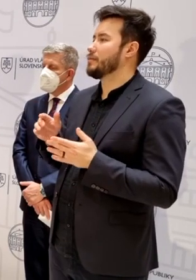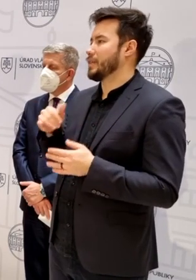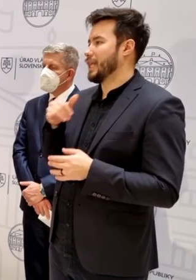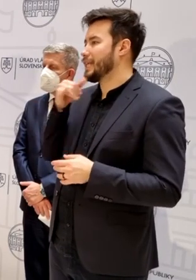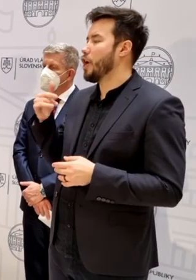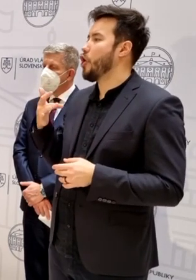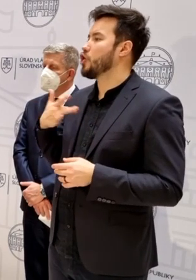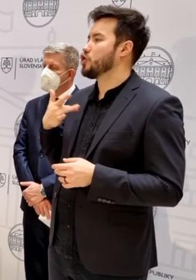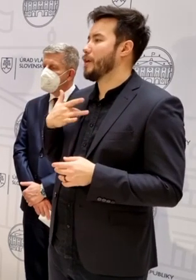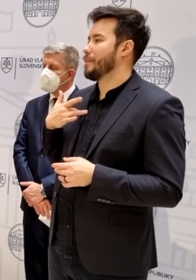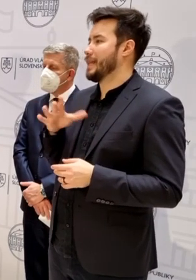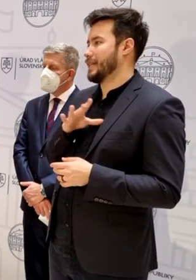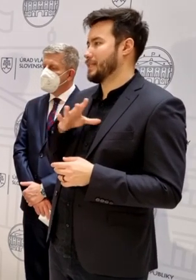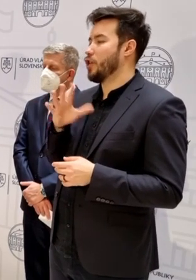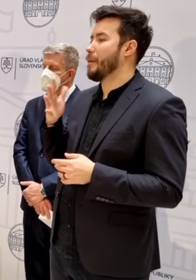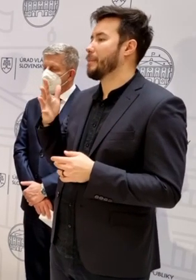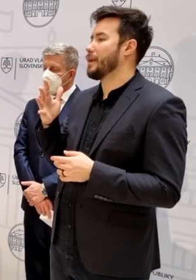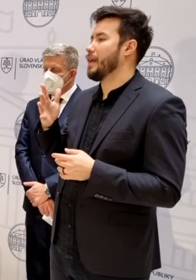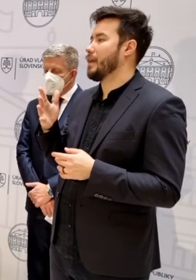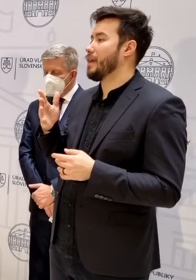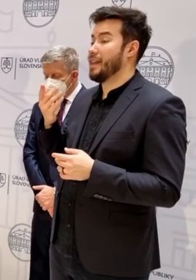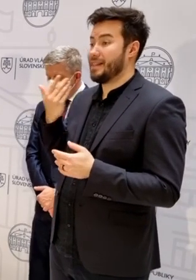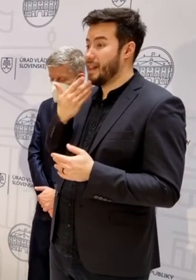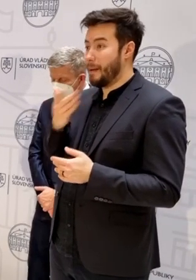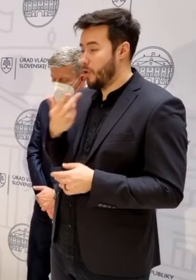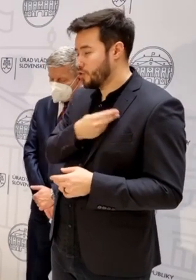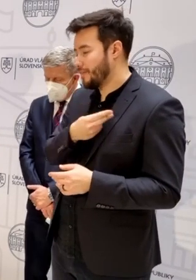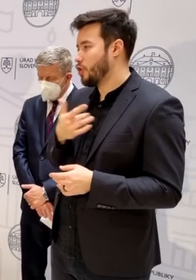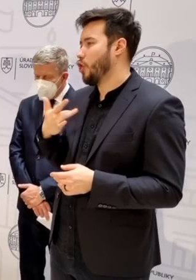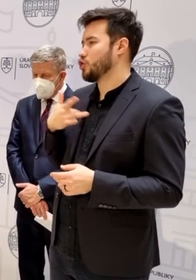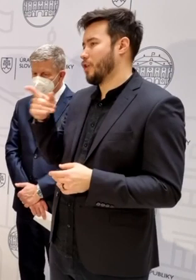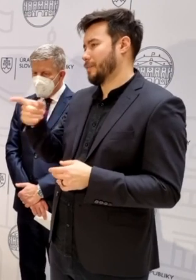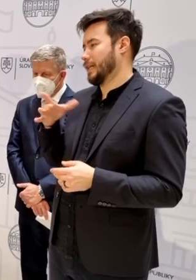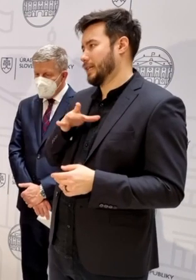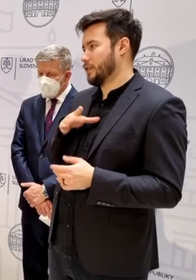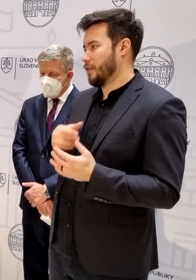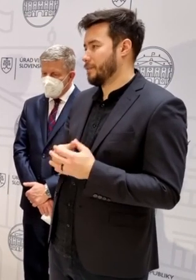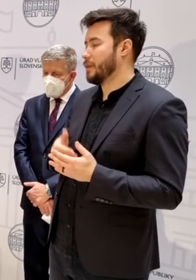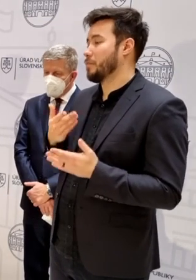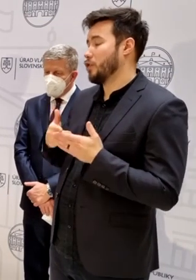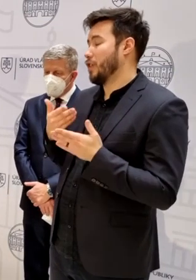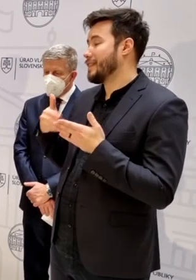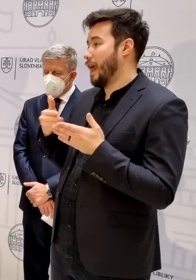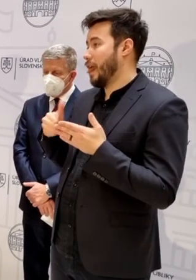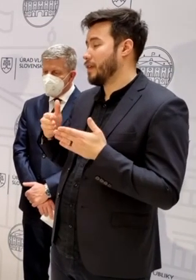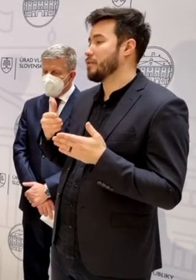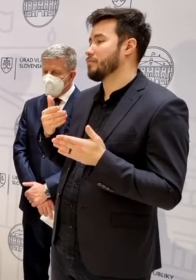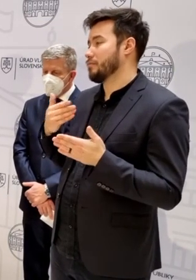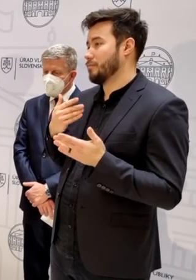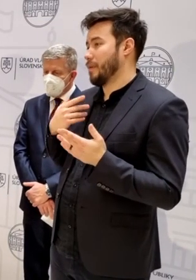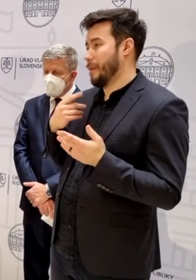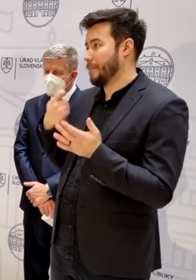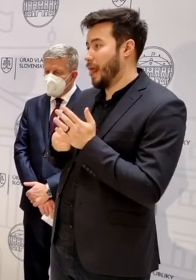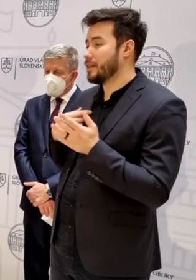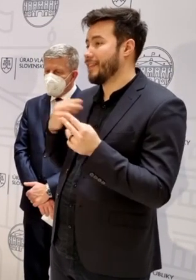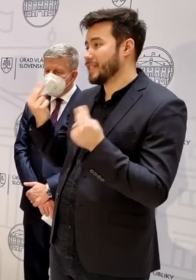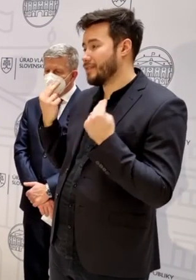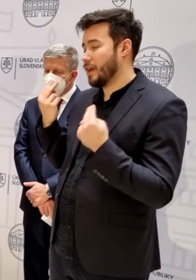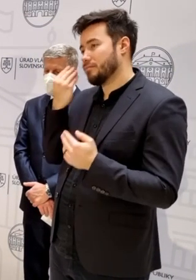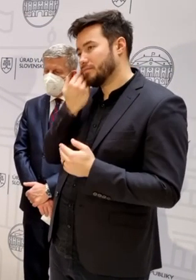pre nezaočkované osoby. Čiže tam naďalej platí tá výzva a ten apel, aby